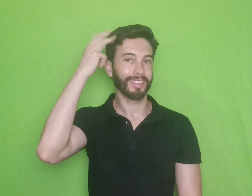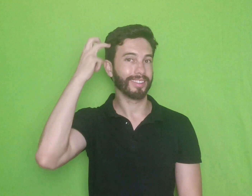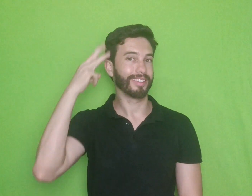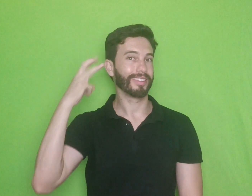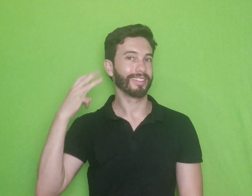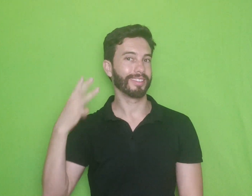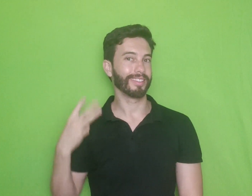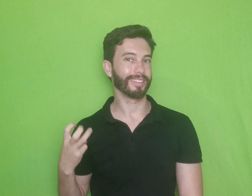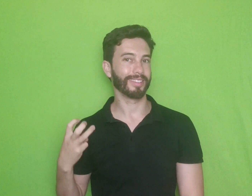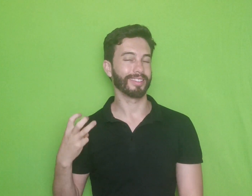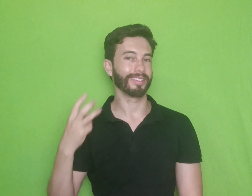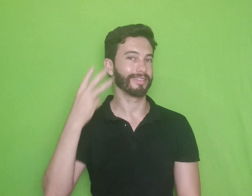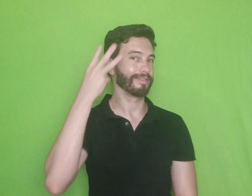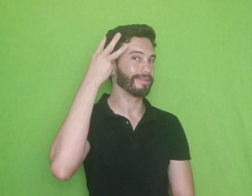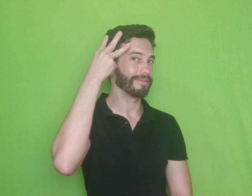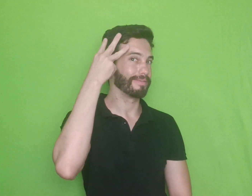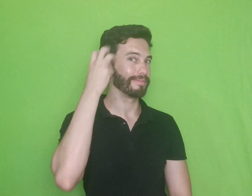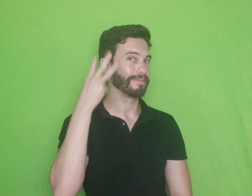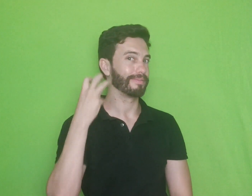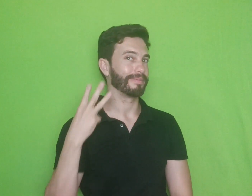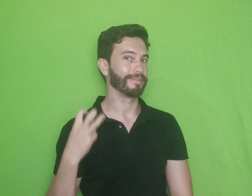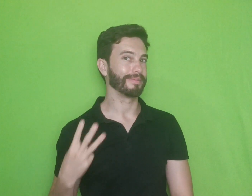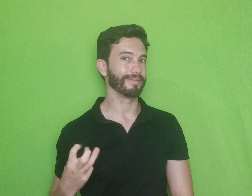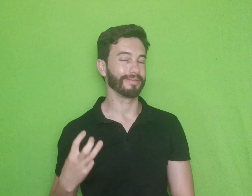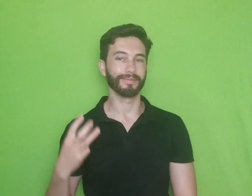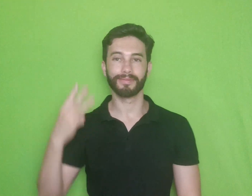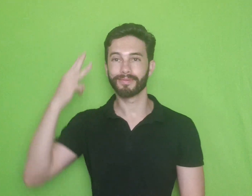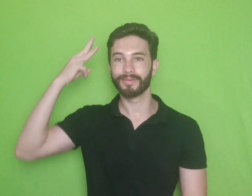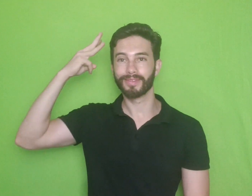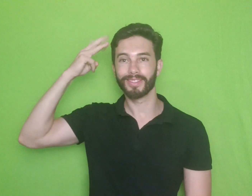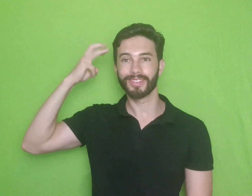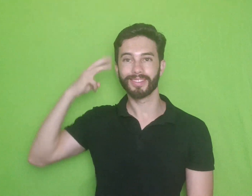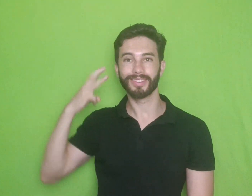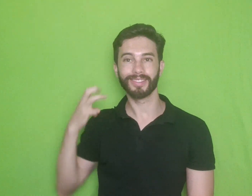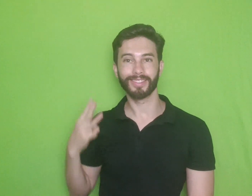este movimento que seria os cachos do cabelo dela. Marina Sena.